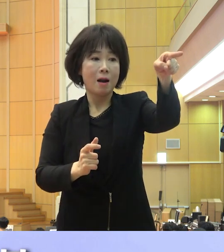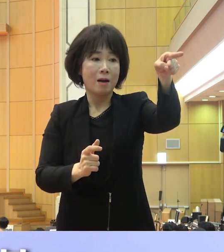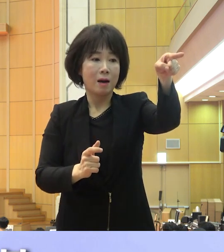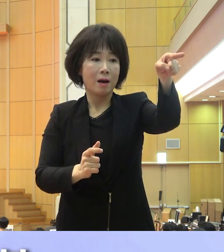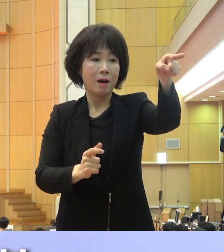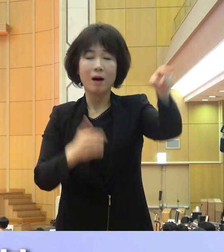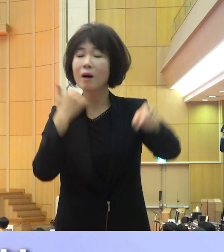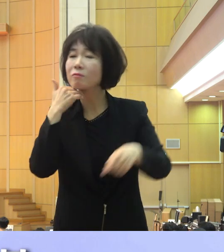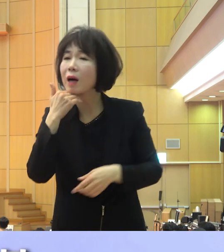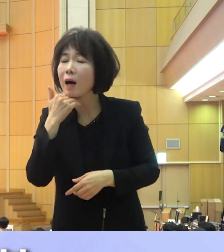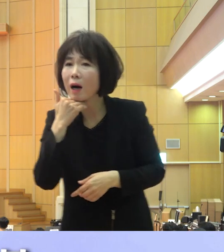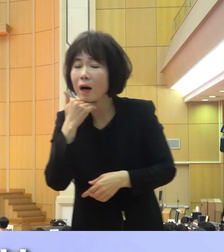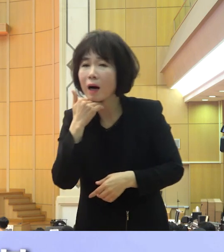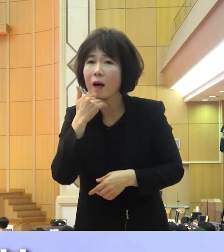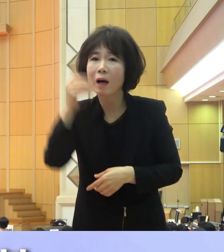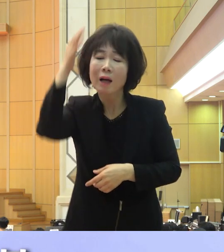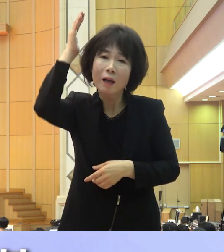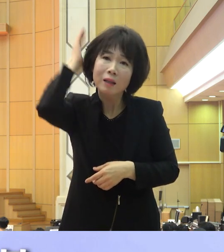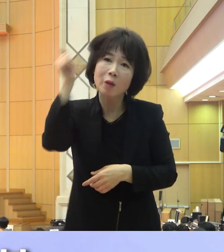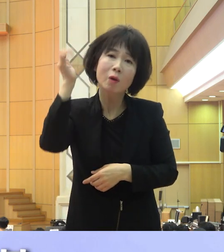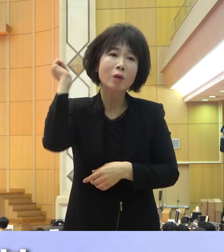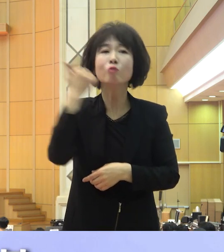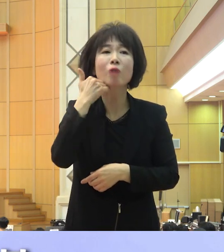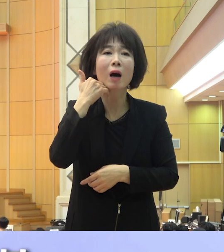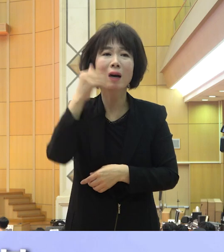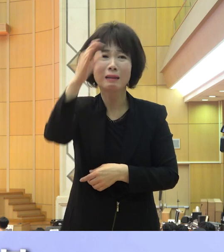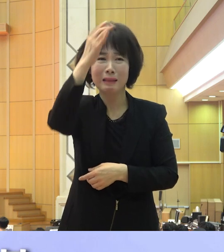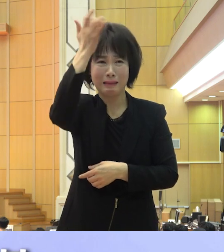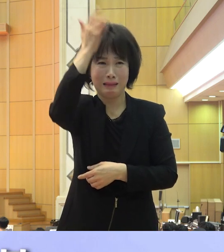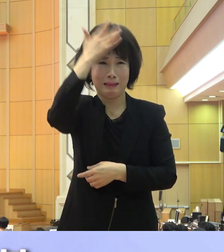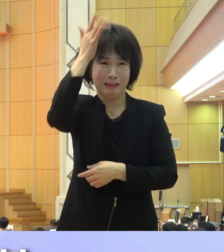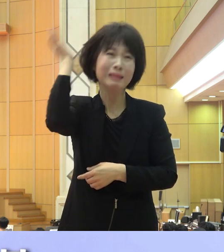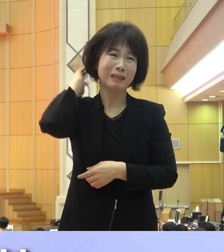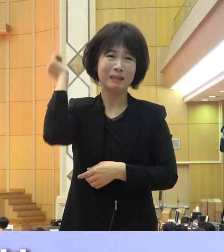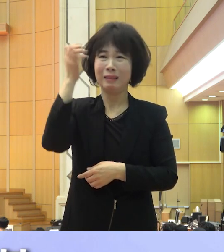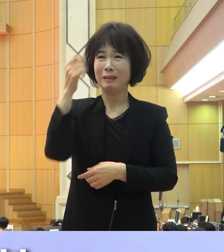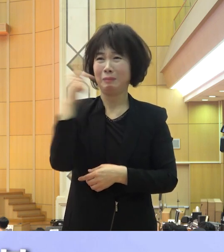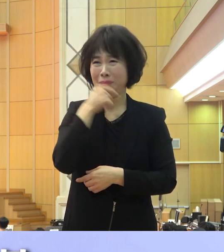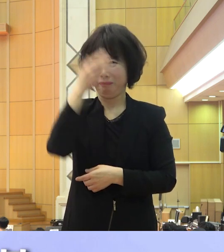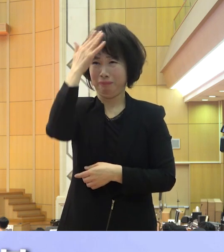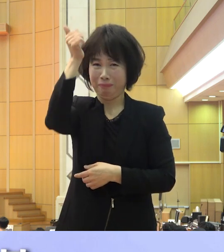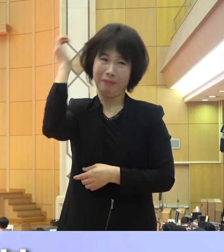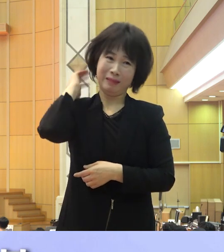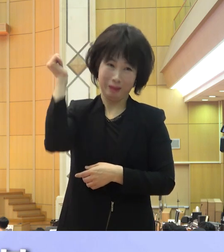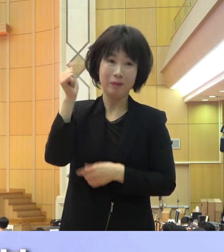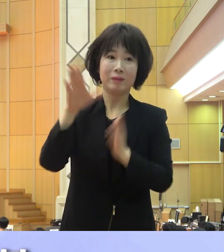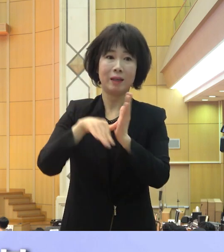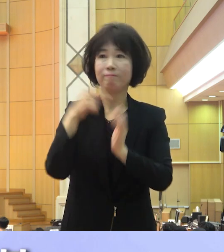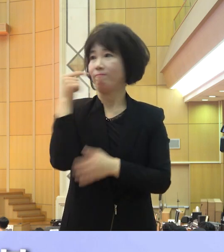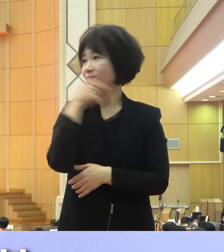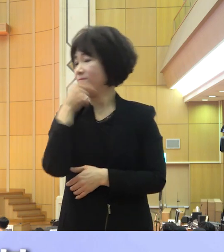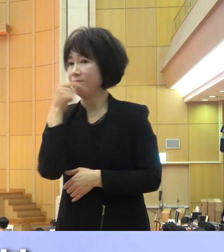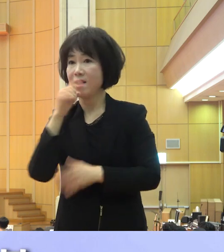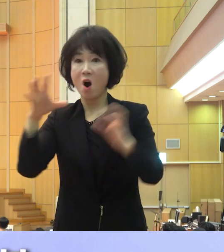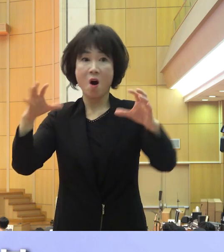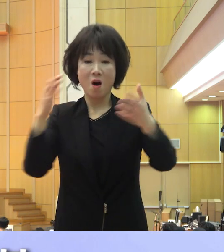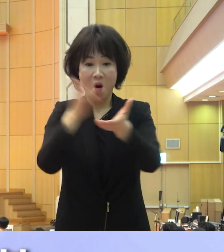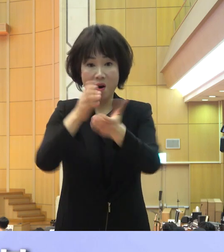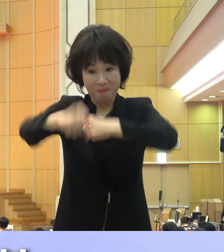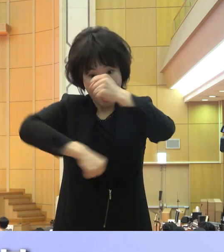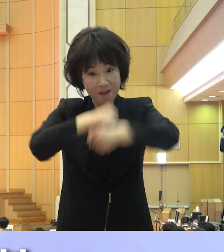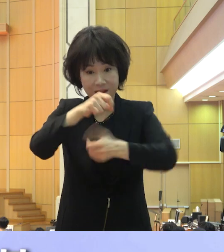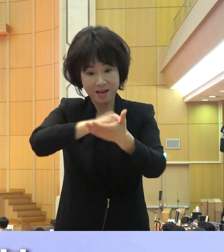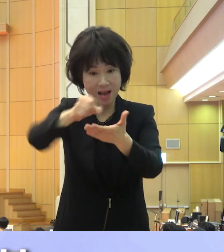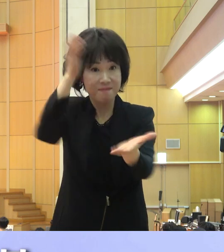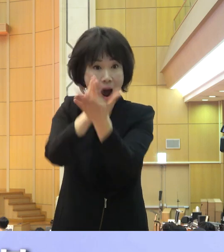다 기억나고 지금 알지요. 그렇다고 끄떡끄떡 하잖아 지금. 응? 그랬잖아요. 그래서